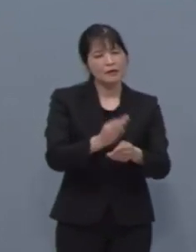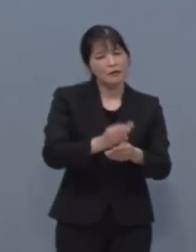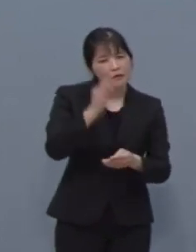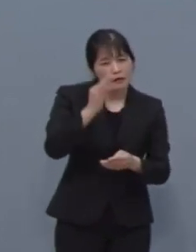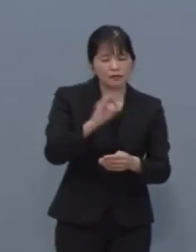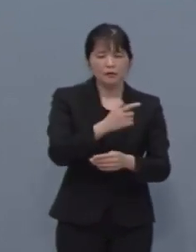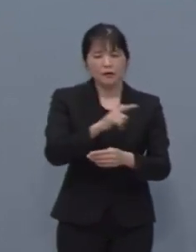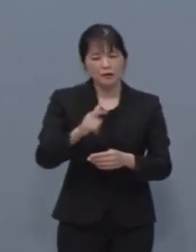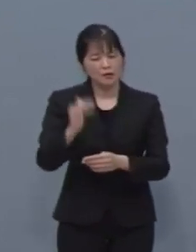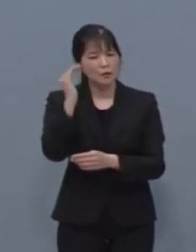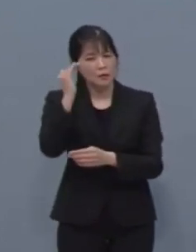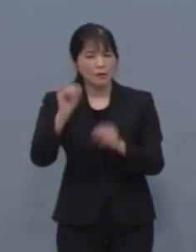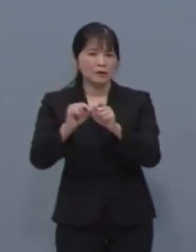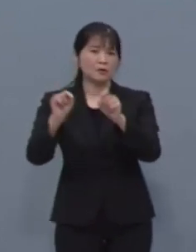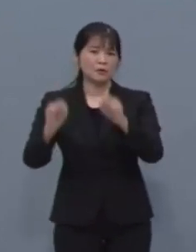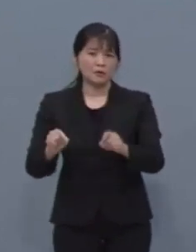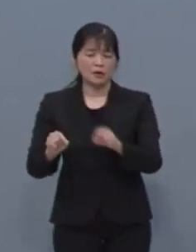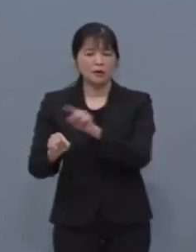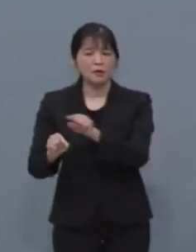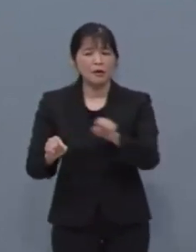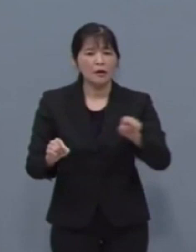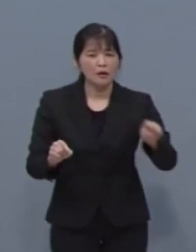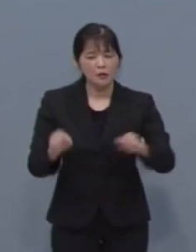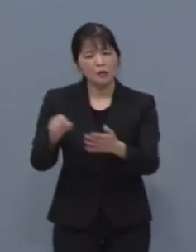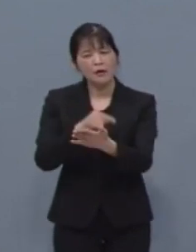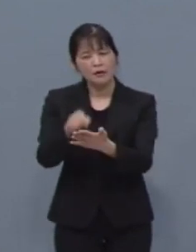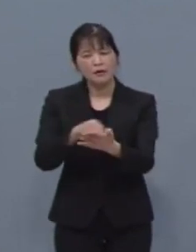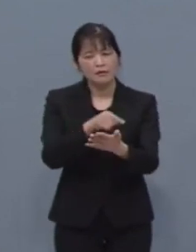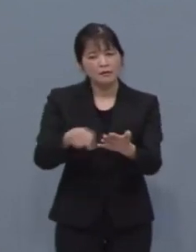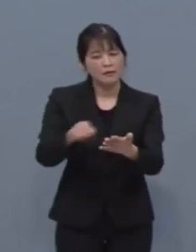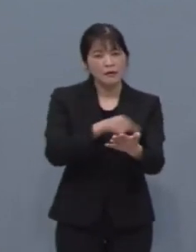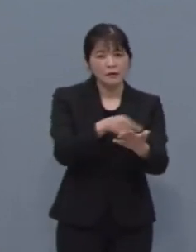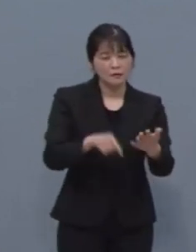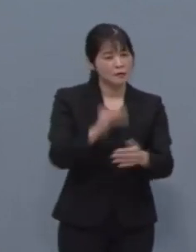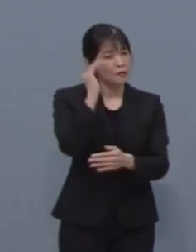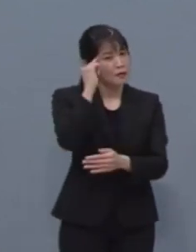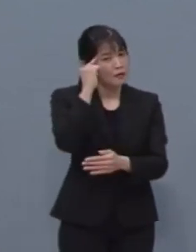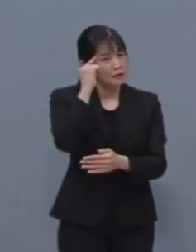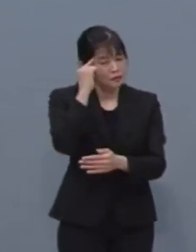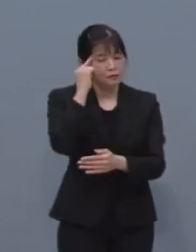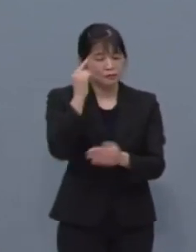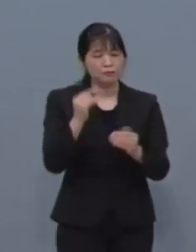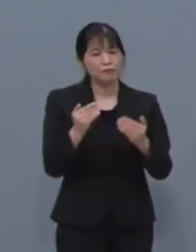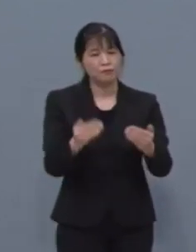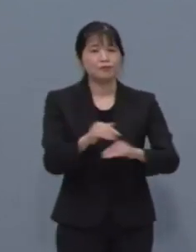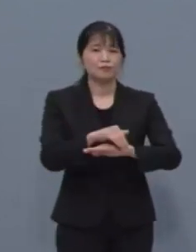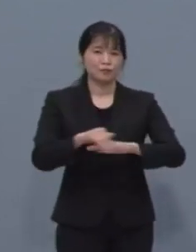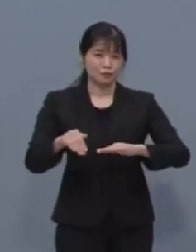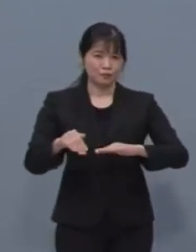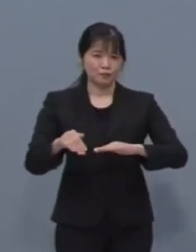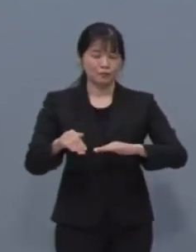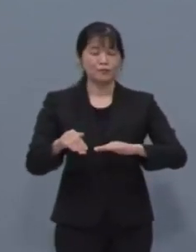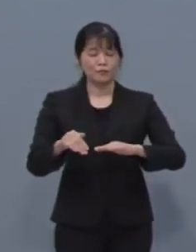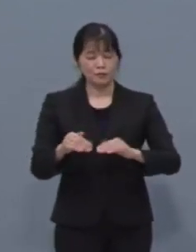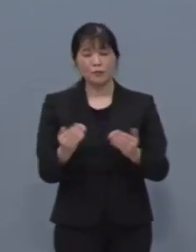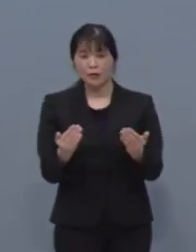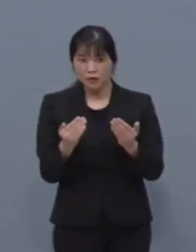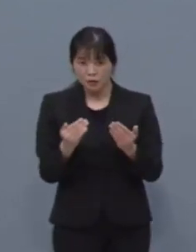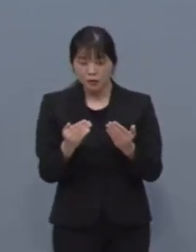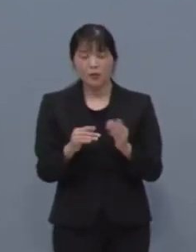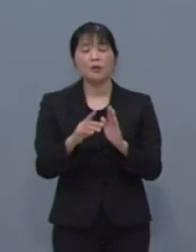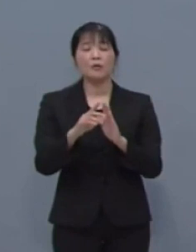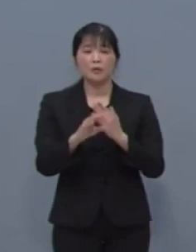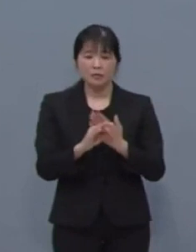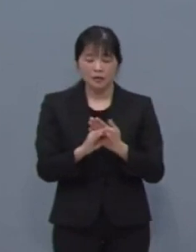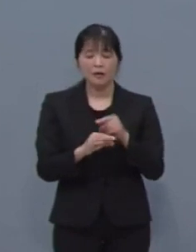県民の困っている問題の解決だと解決策を考えていきます必要があればこのセンターから現地に調査